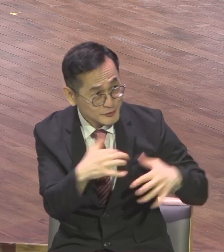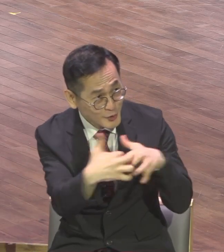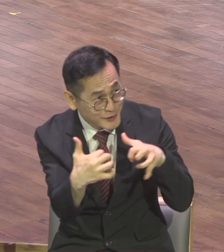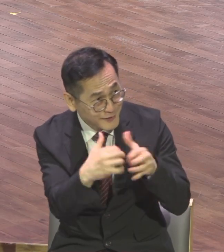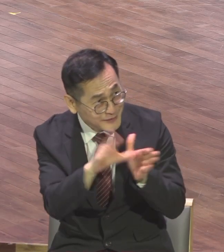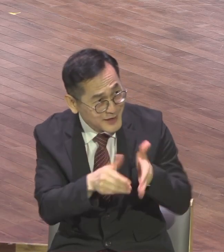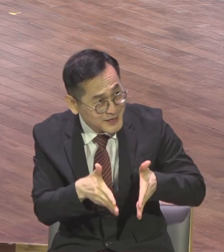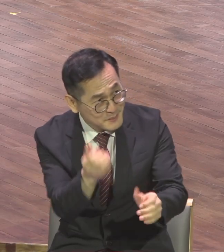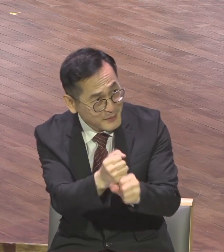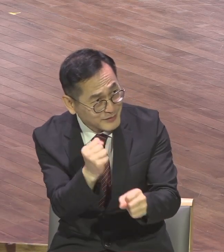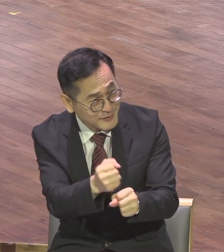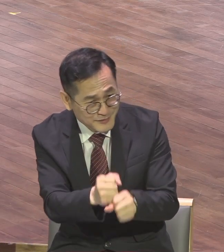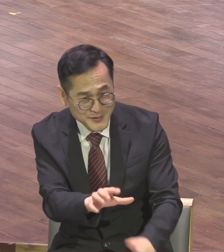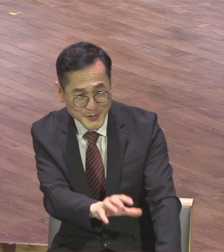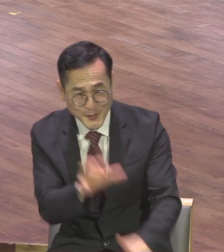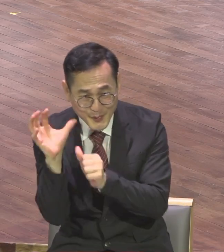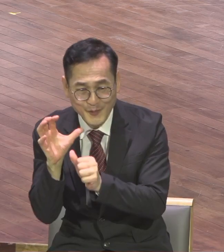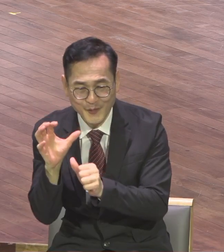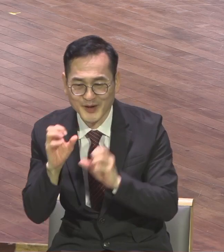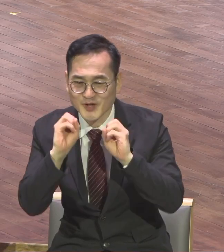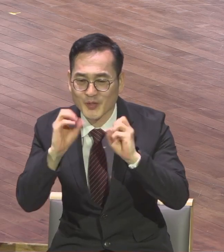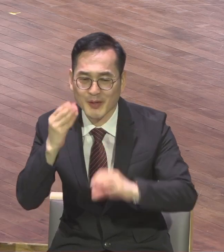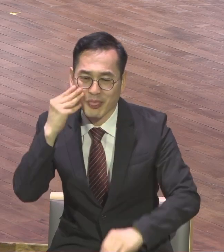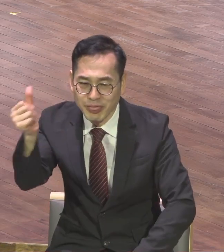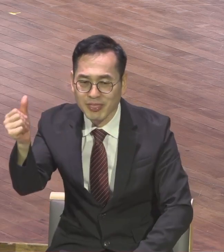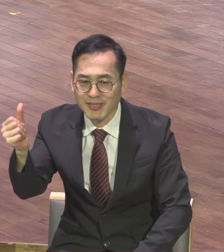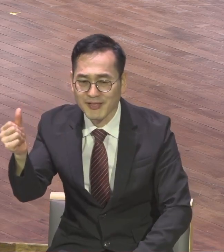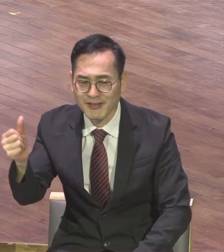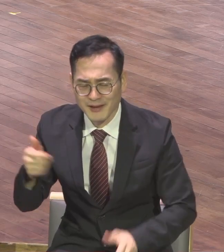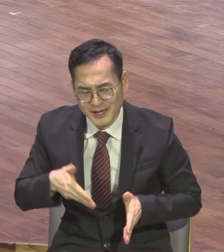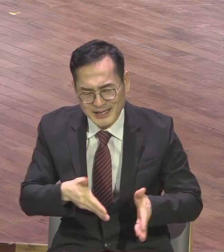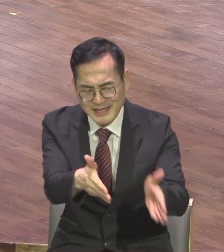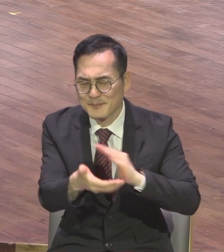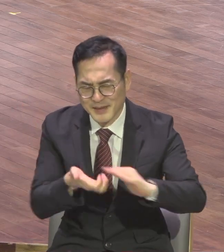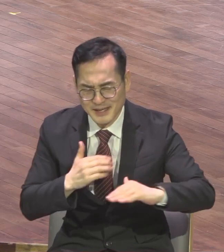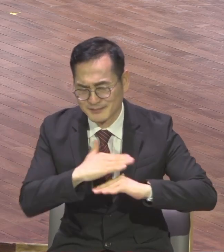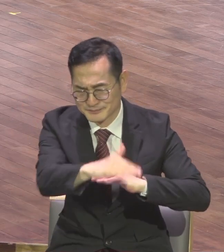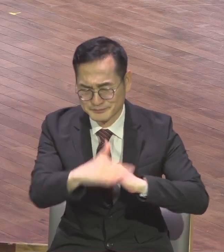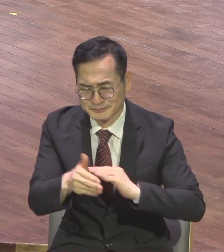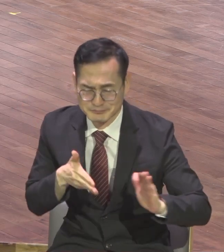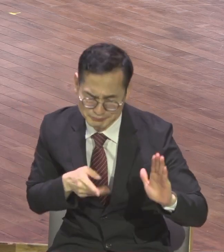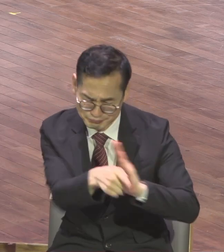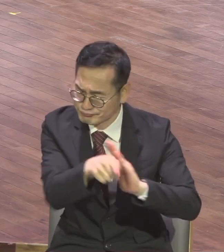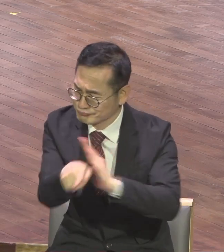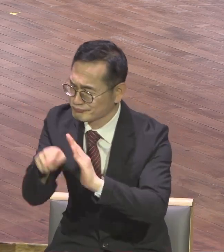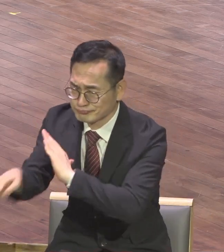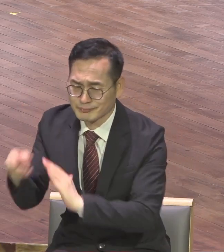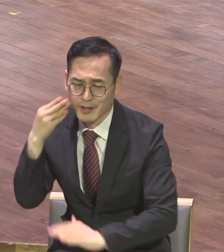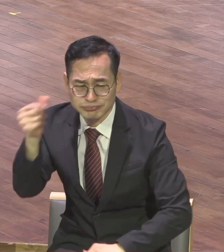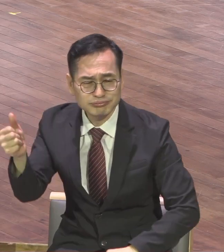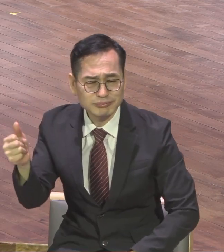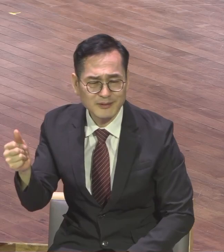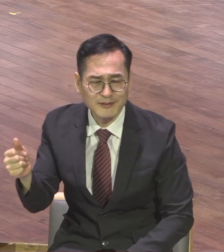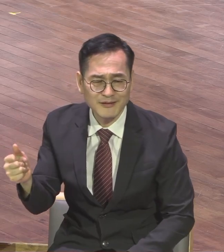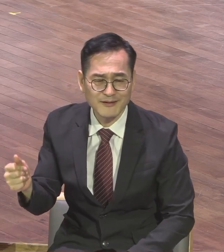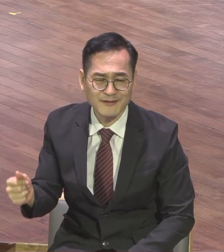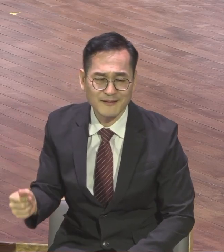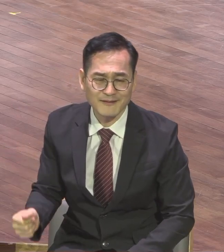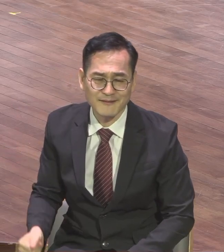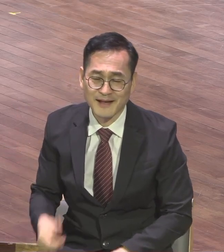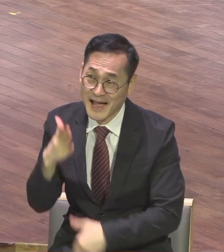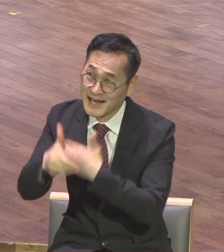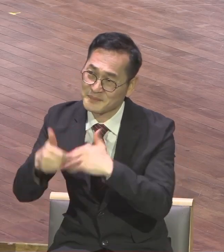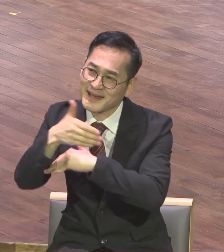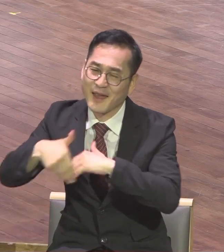아시고 이 로마를 통해 가는 길을 다 미리 닦아놓도록. 놀랍지요. 이뿐